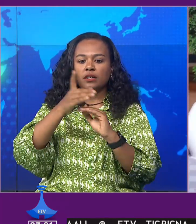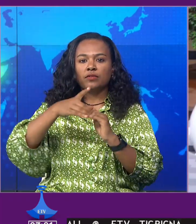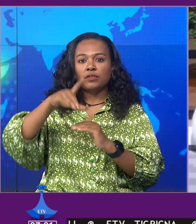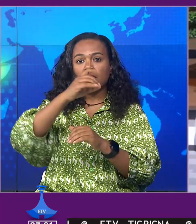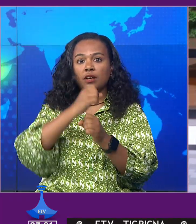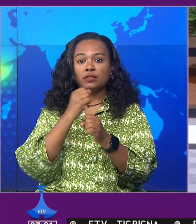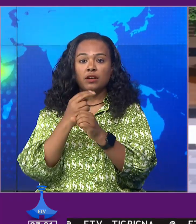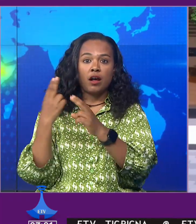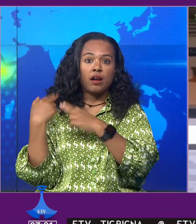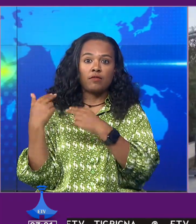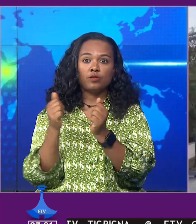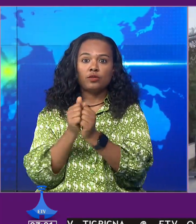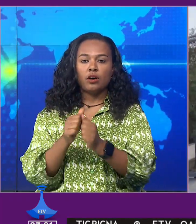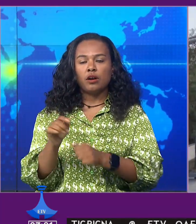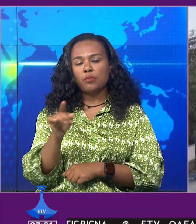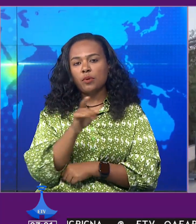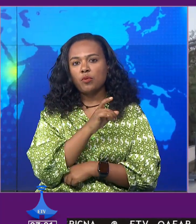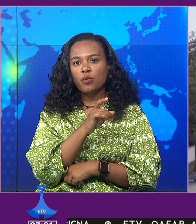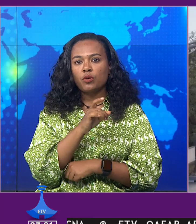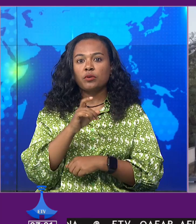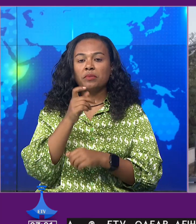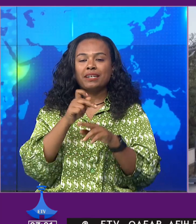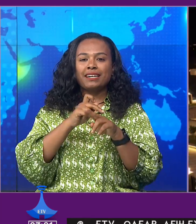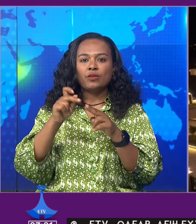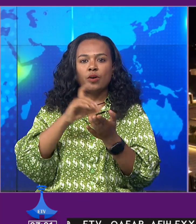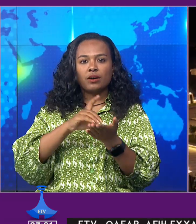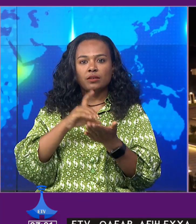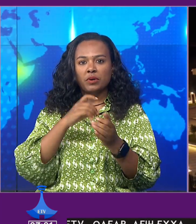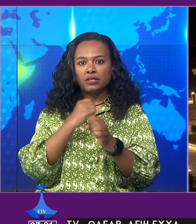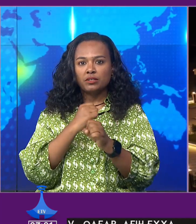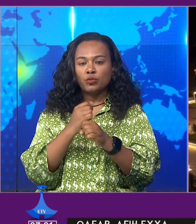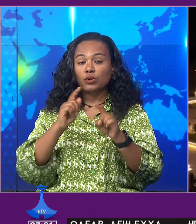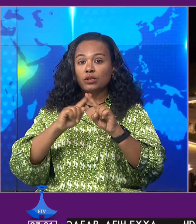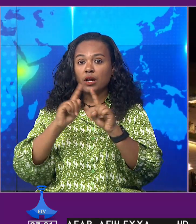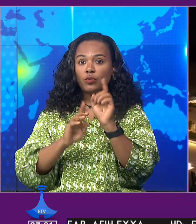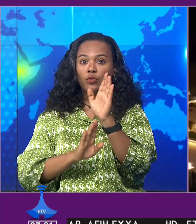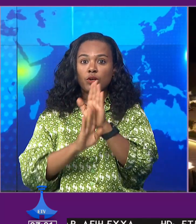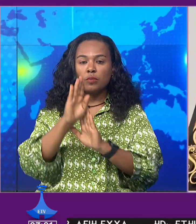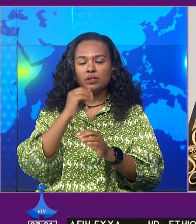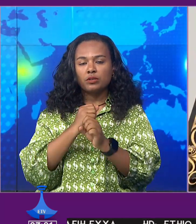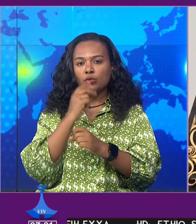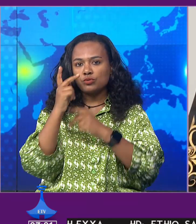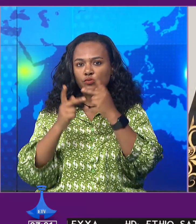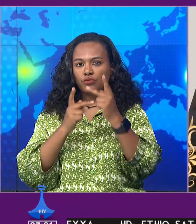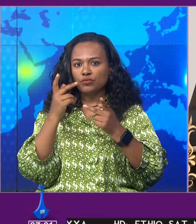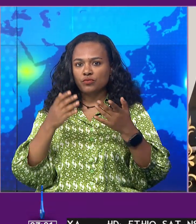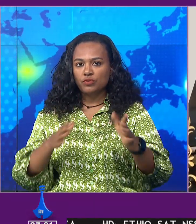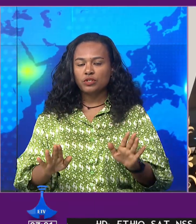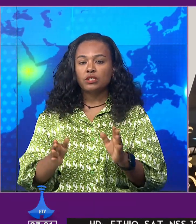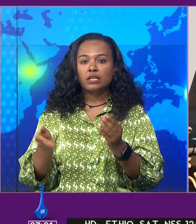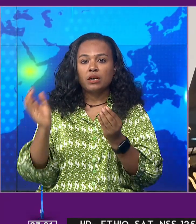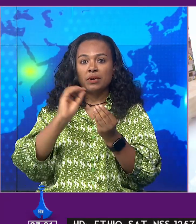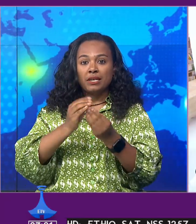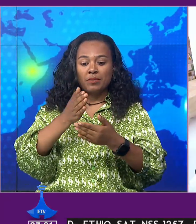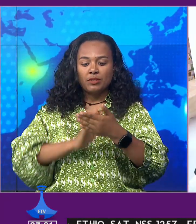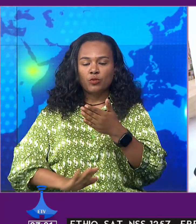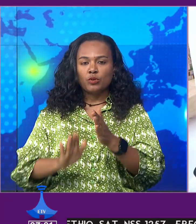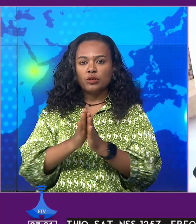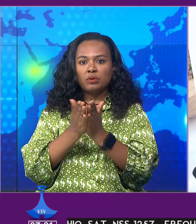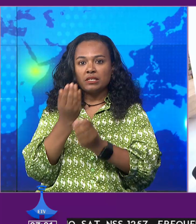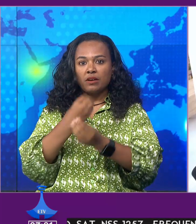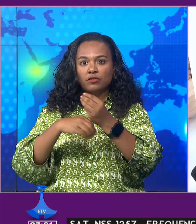የስራ ኃላፊዎች ጋር በመሆን በድሬዳዋ ከተማ የተሰሩ የተለያዩ የልማት ስራዎችን ጎብኝተዋል። ከመደመር ትውልድ መጽሐፍ